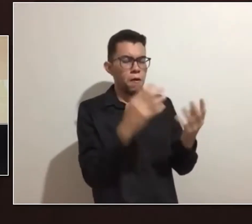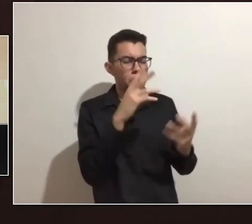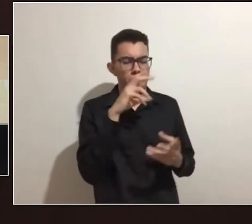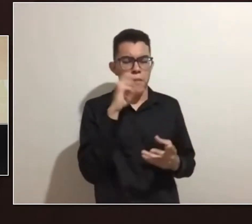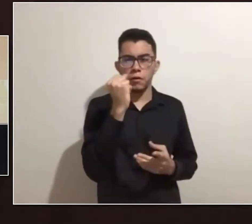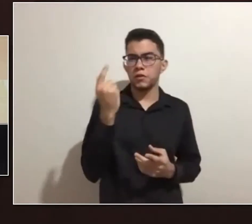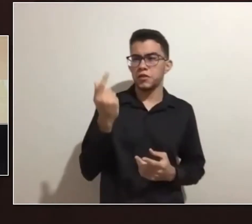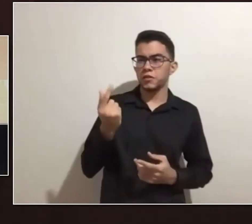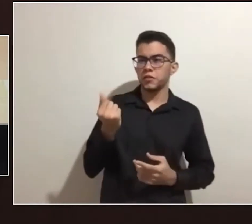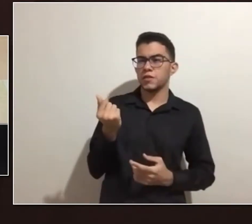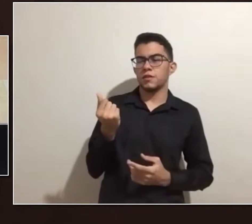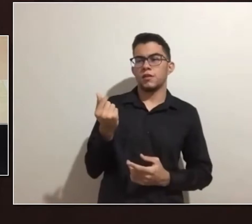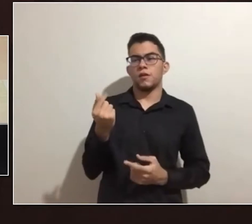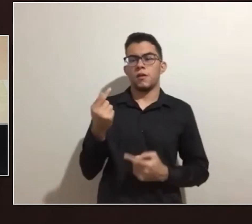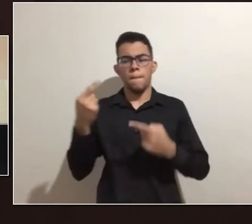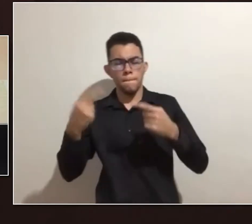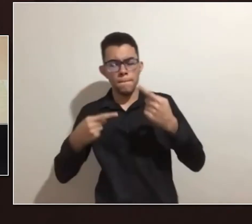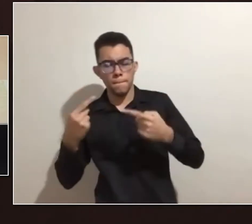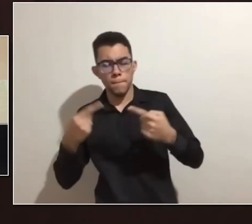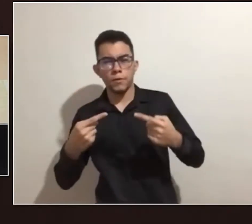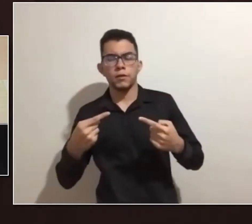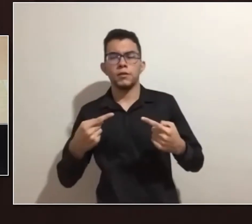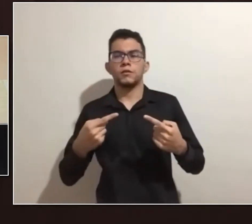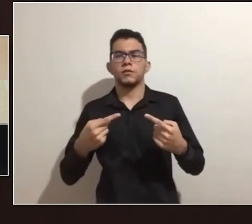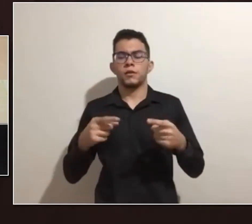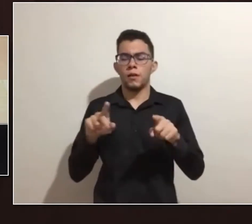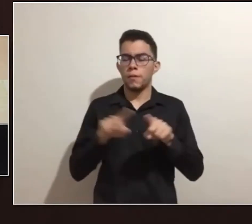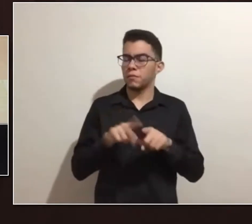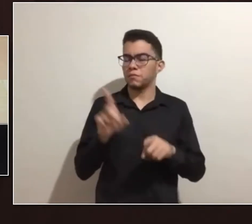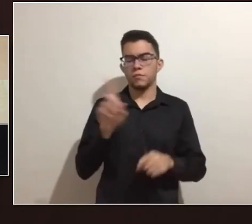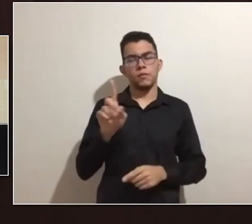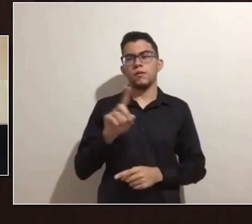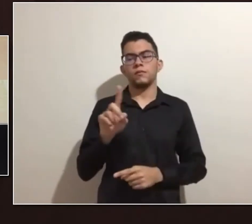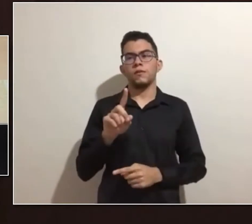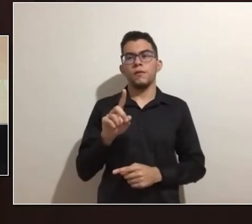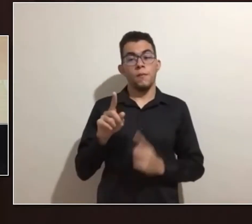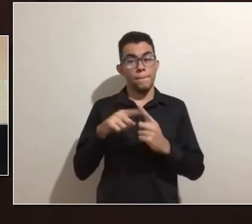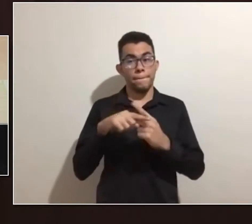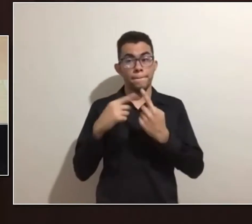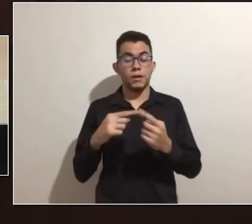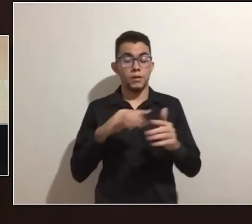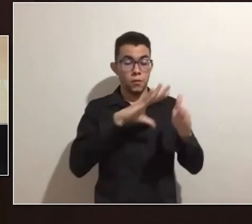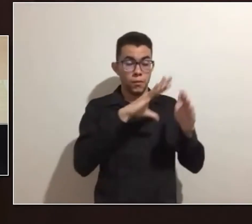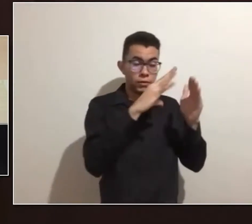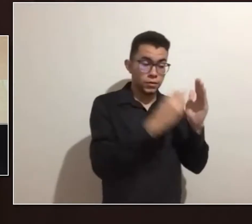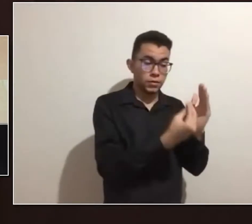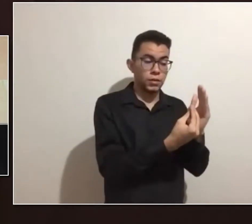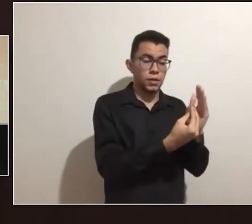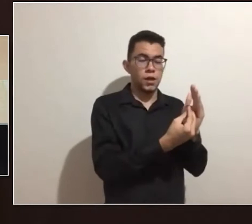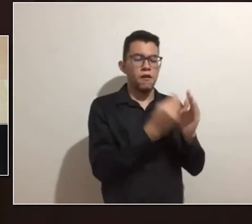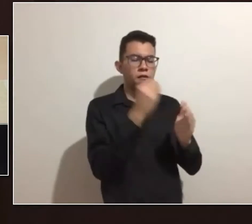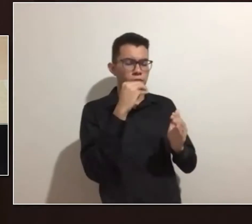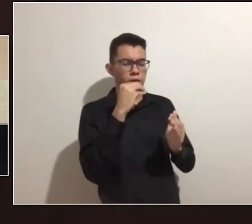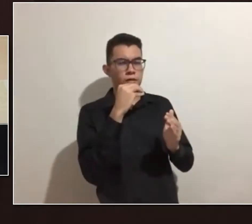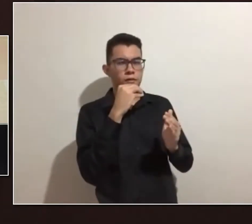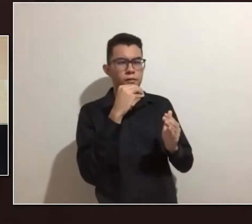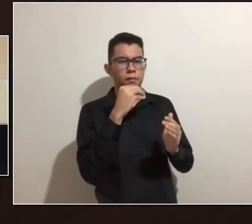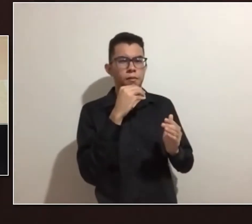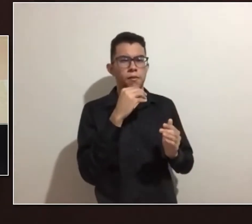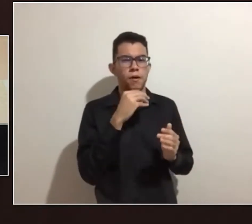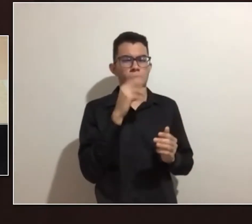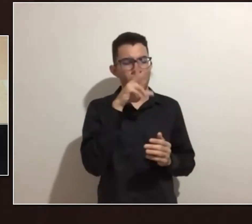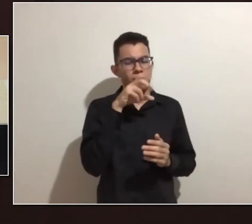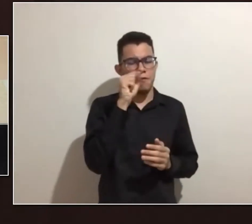financeiramente, poderosa politicamente, não é uma igreja que tem pouca força. Mas é uma igreja